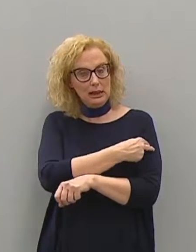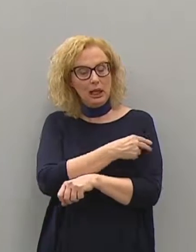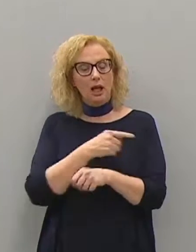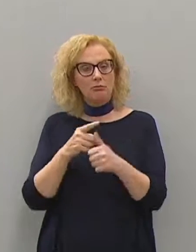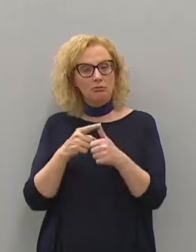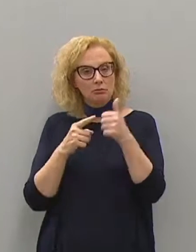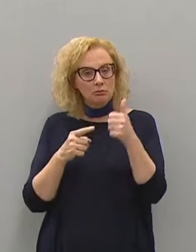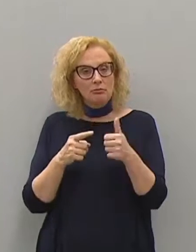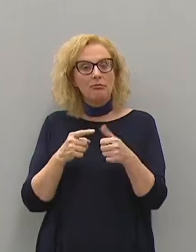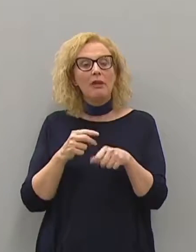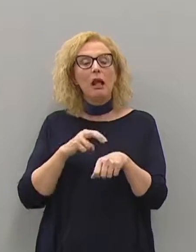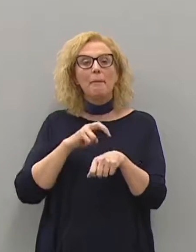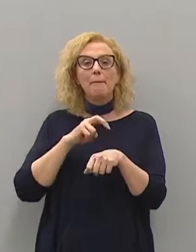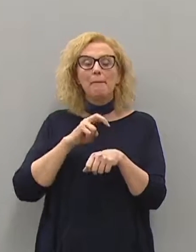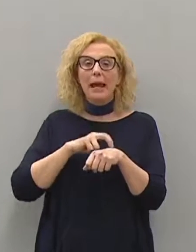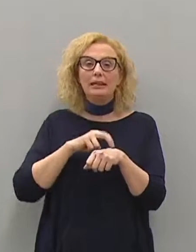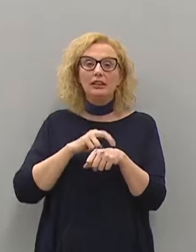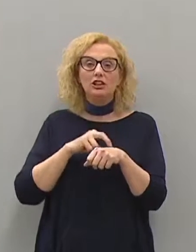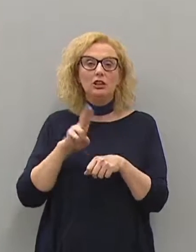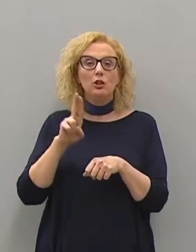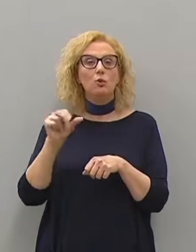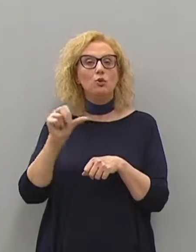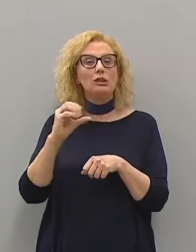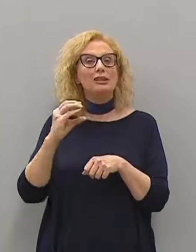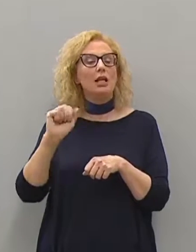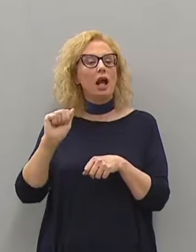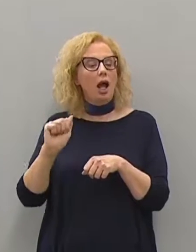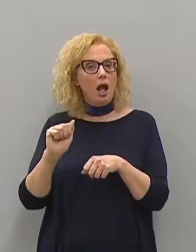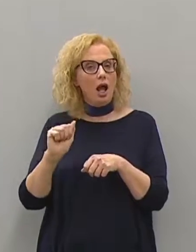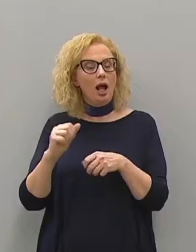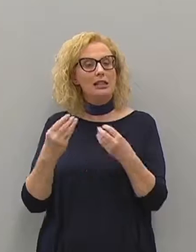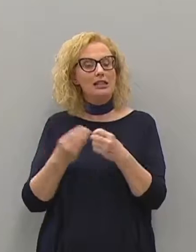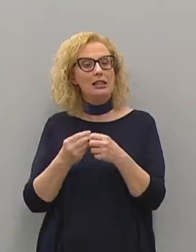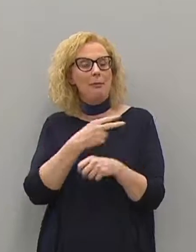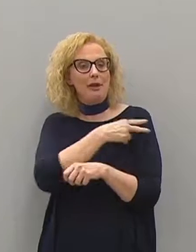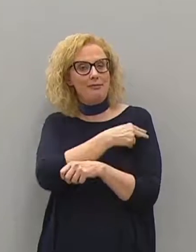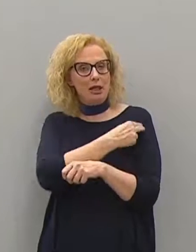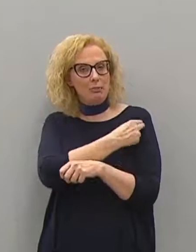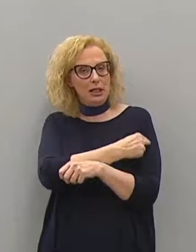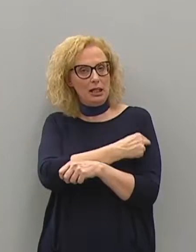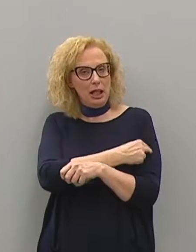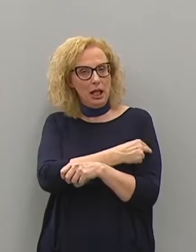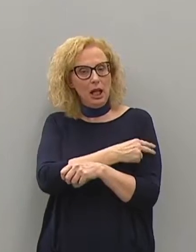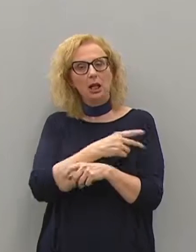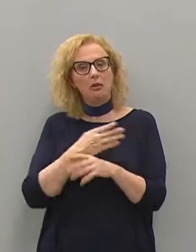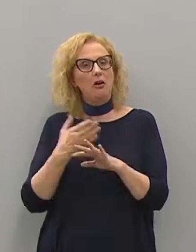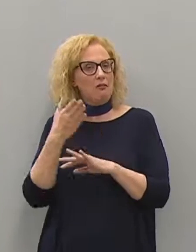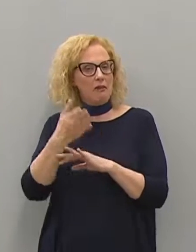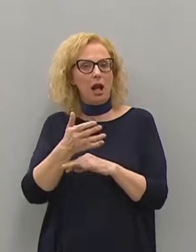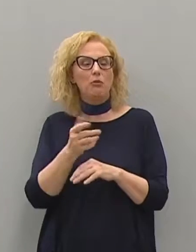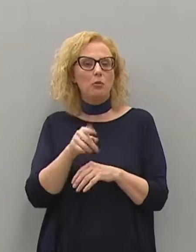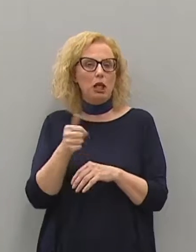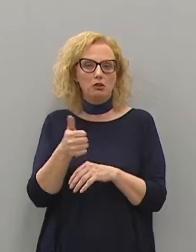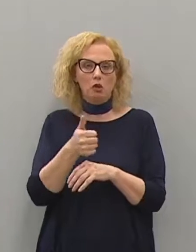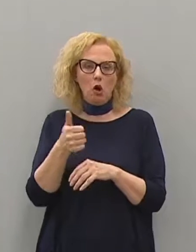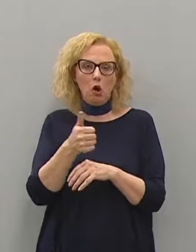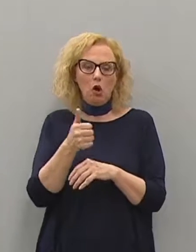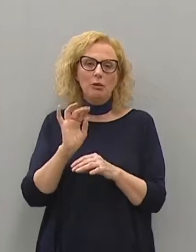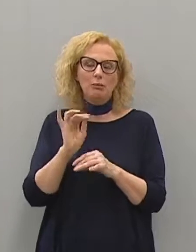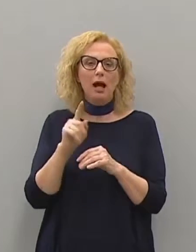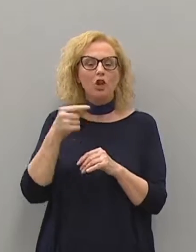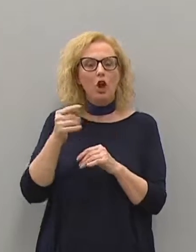i medici rusca che con gli infermieri di solito eventualmente anche da soli il vanno a domicilio o poi si tengono in contatto